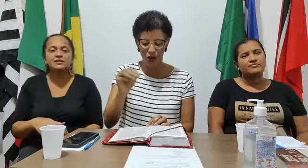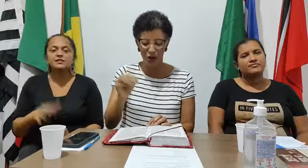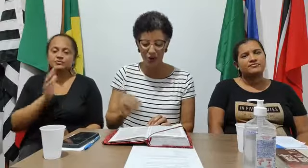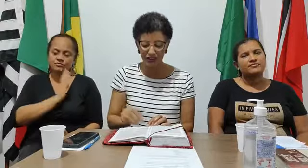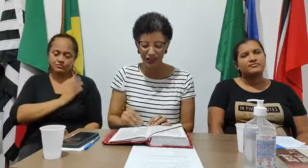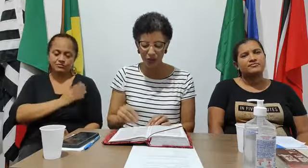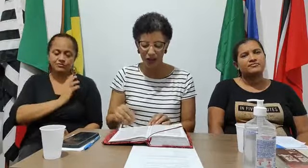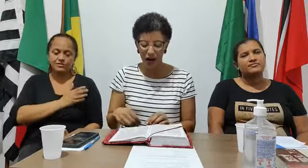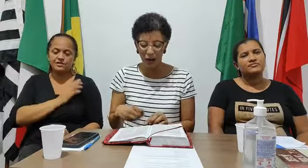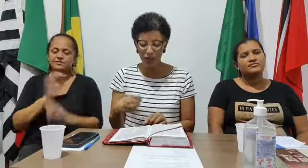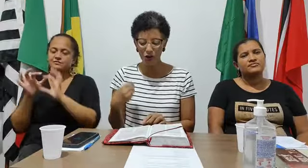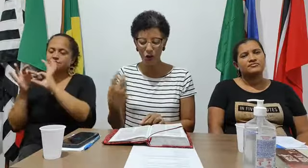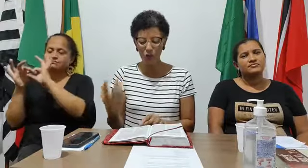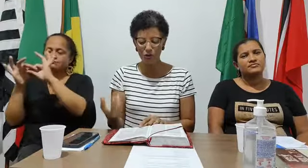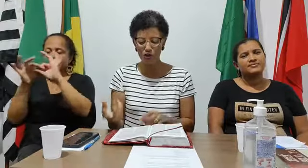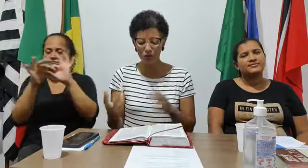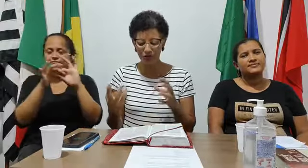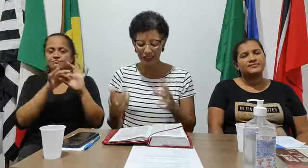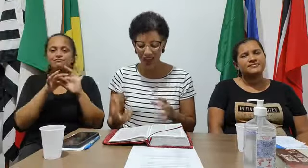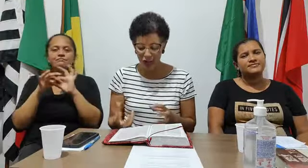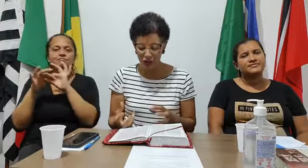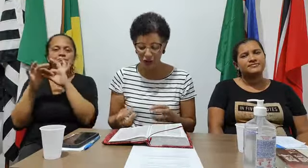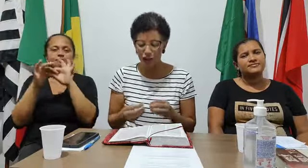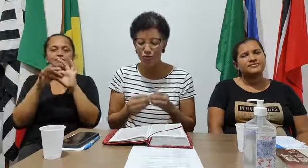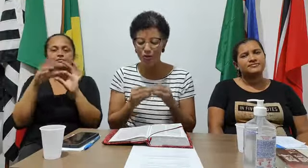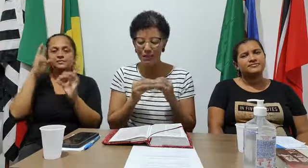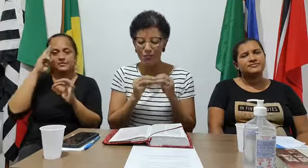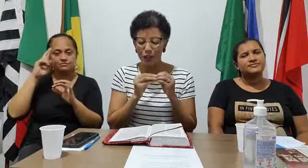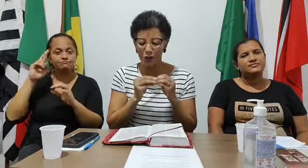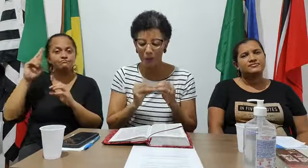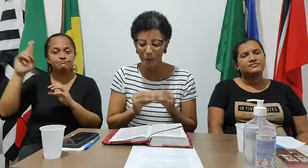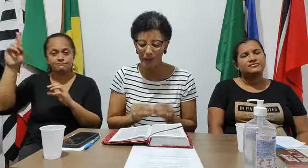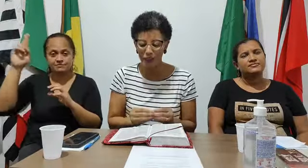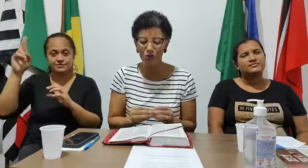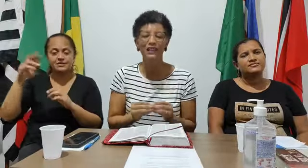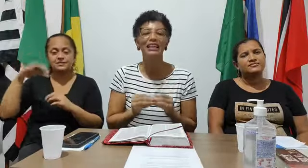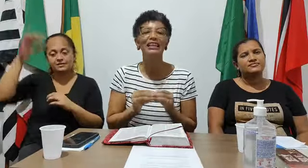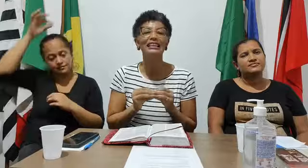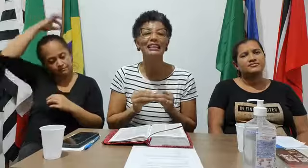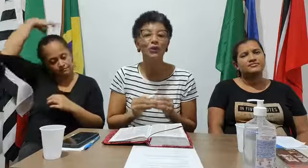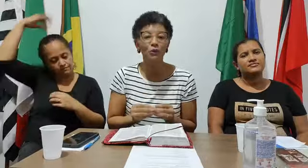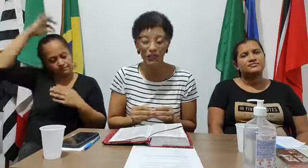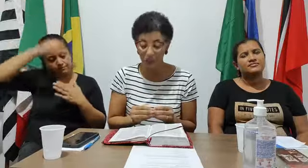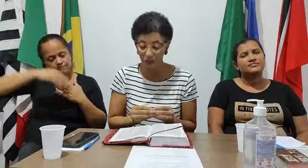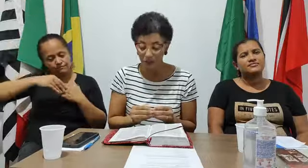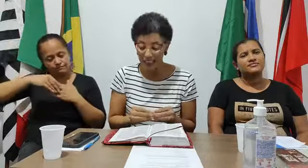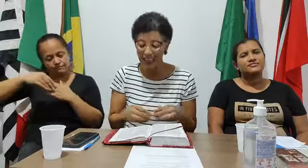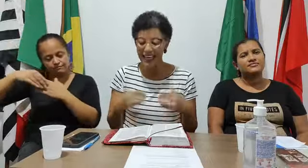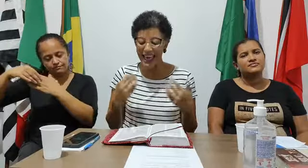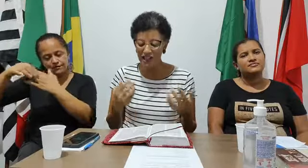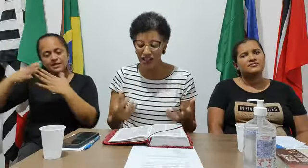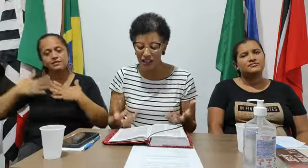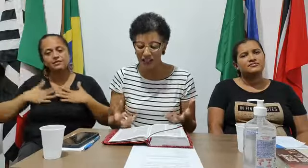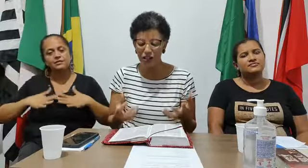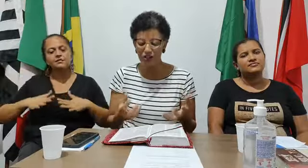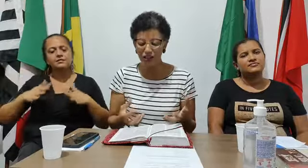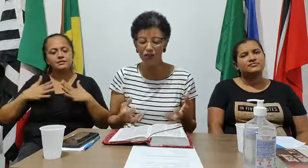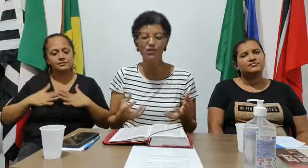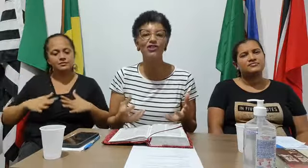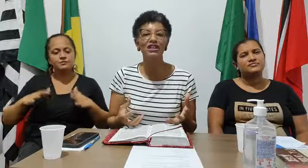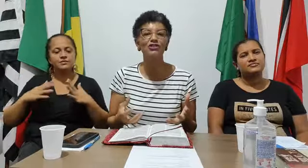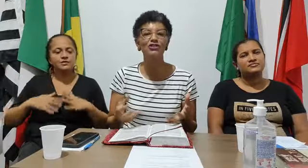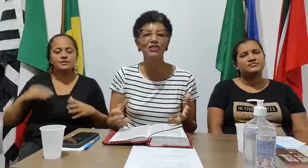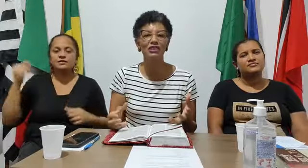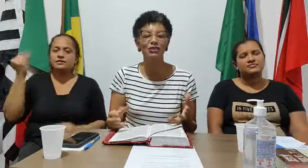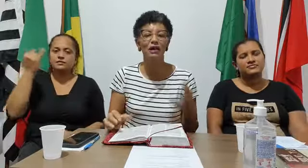coração, unido ao incorruptível trajo de um espírito manso e tranquilo, que é de grande